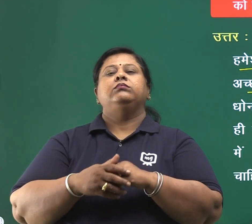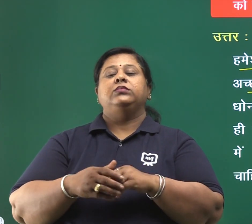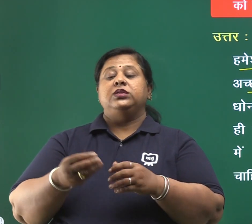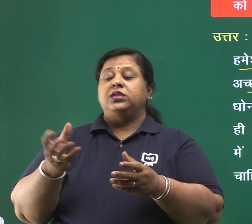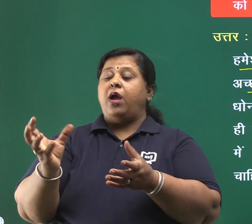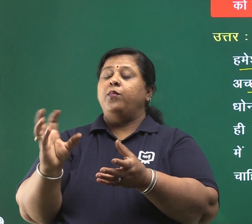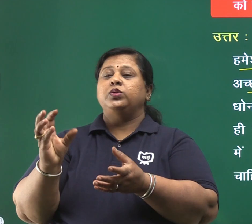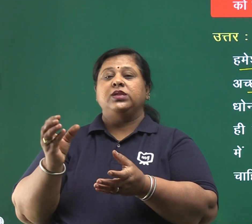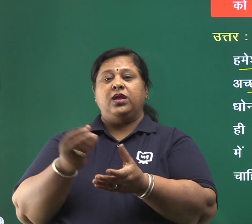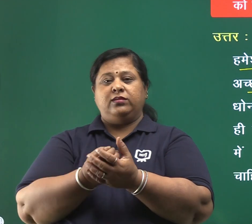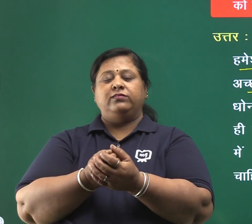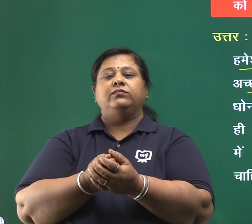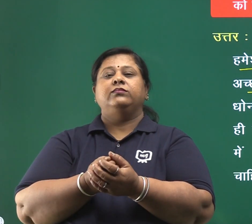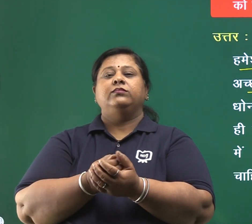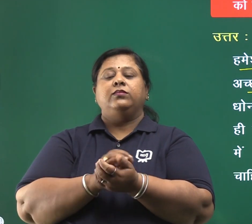साबुन से